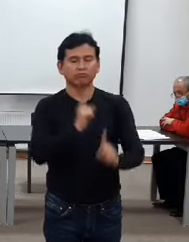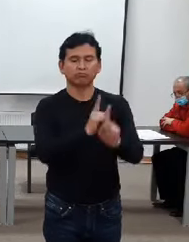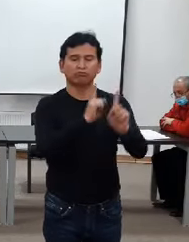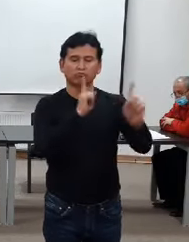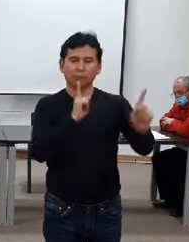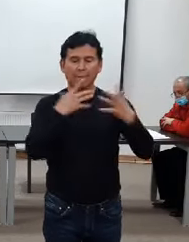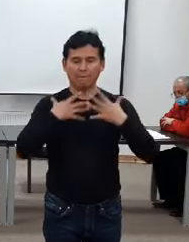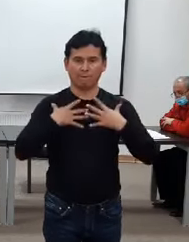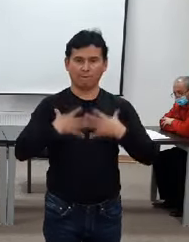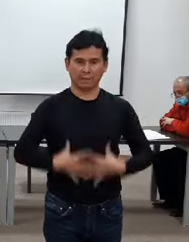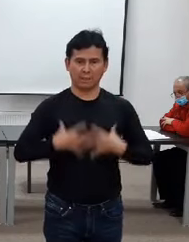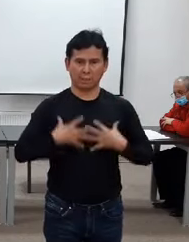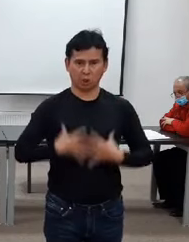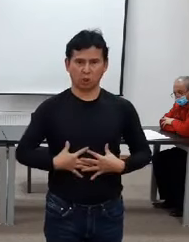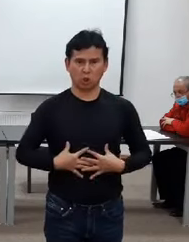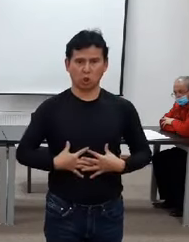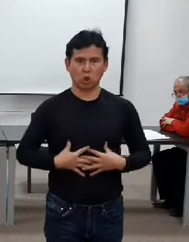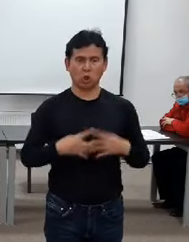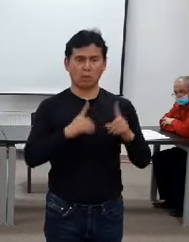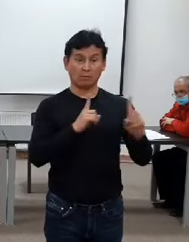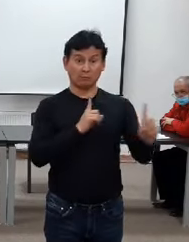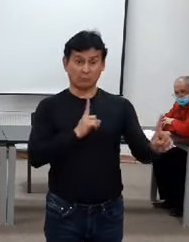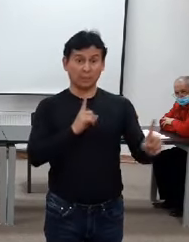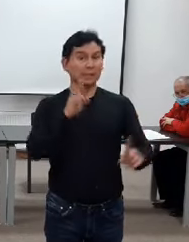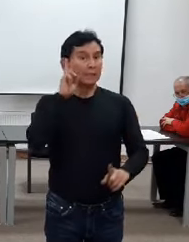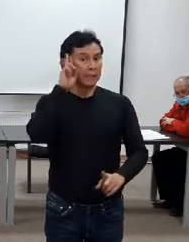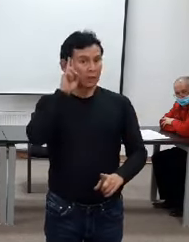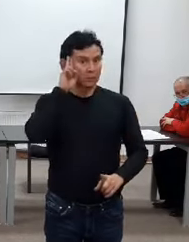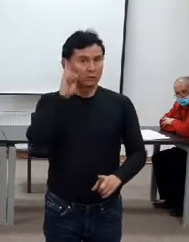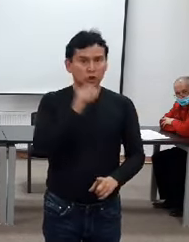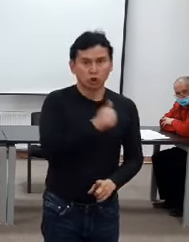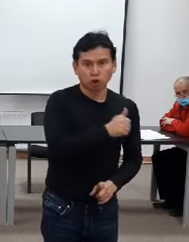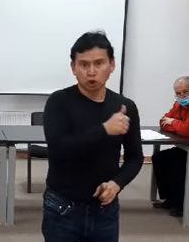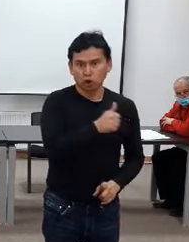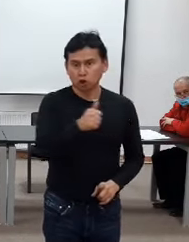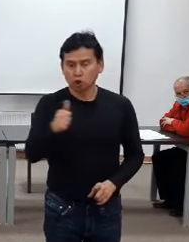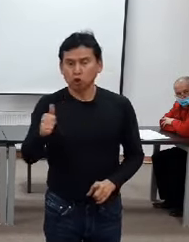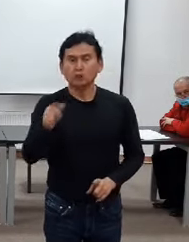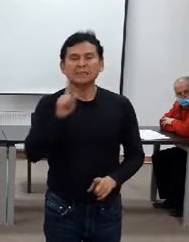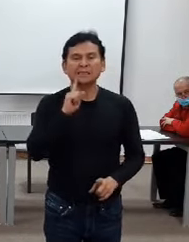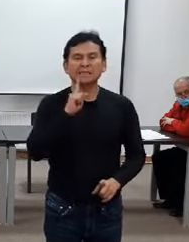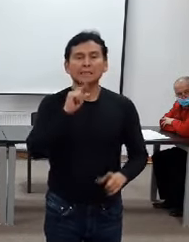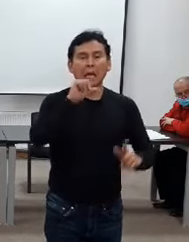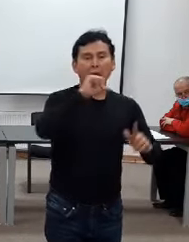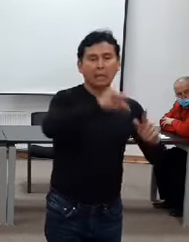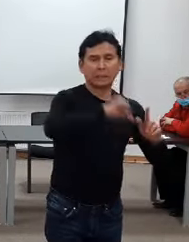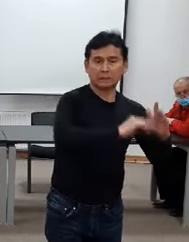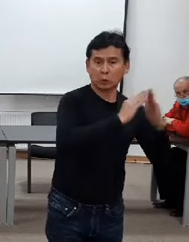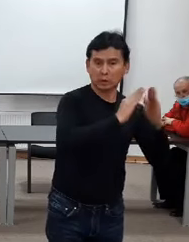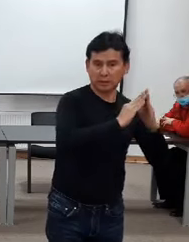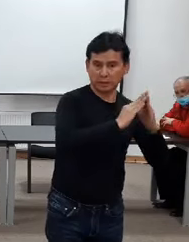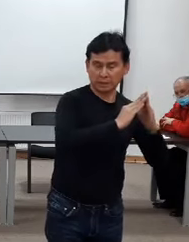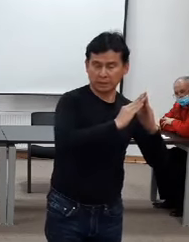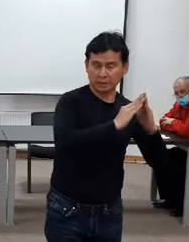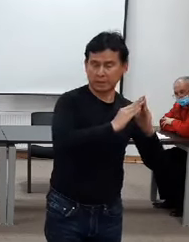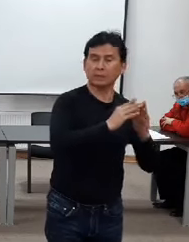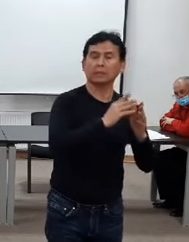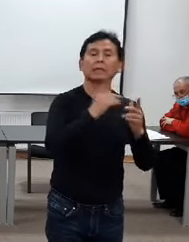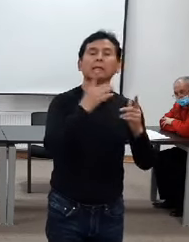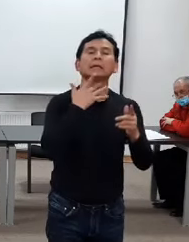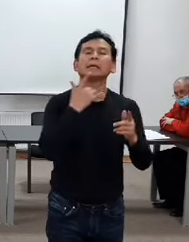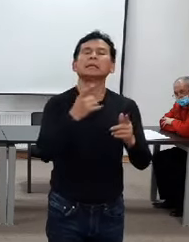distanciamiento físico entre las personas. Recordar a todas esas personas que están haciendo cuarentena preventiva o cuarentena estricta, que